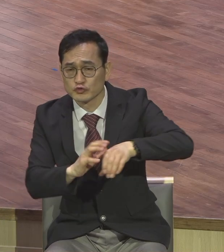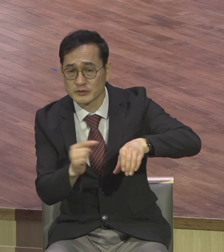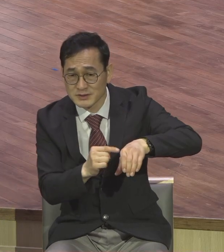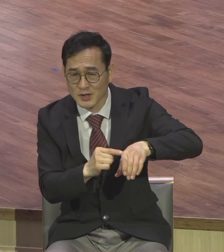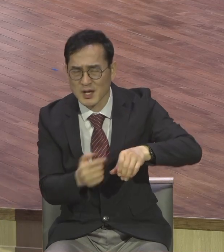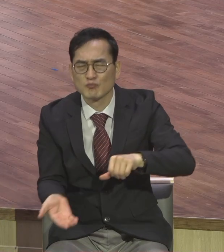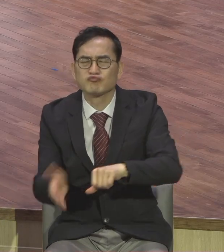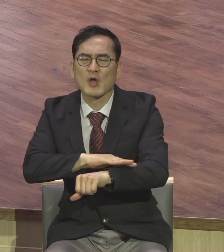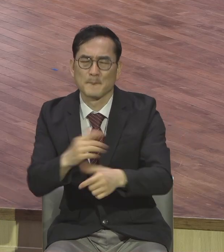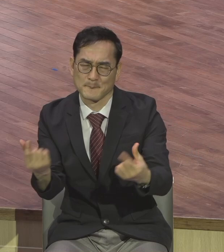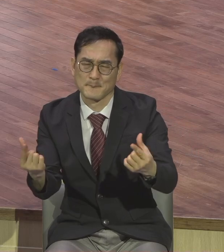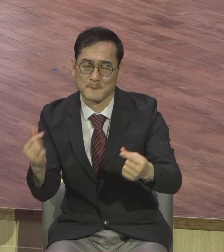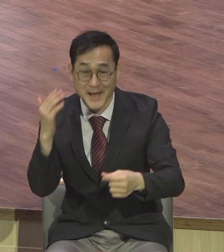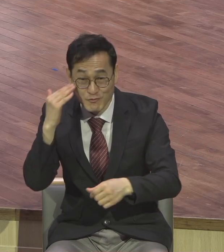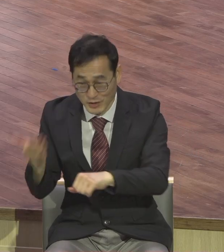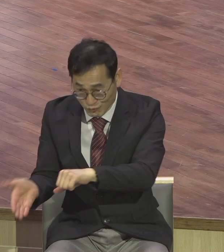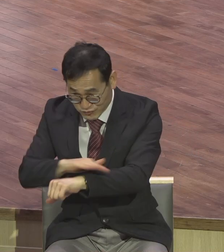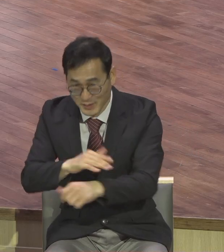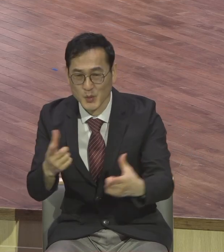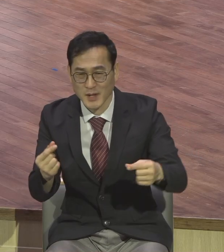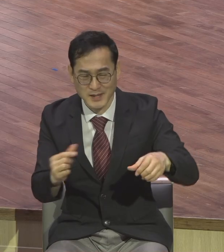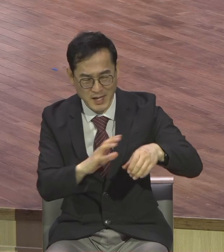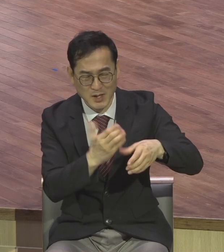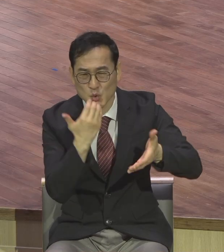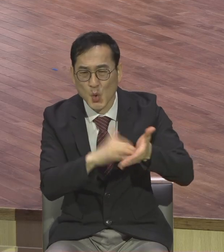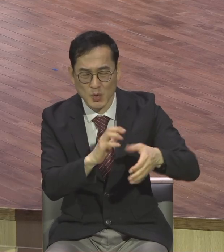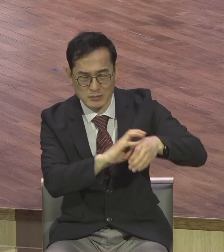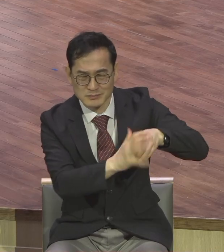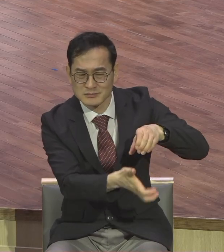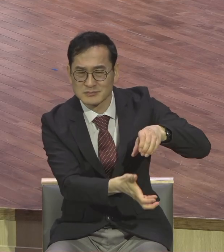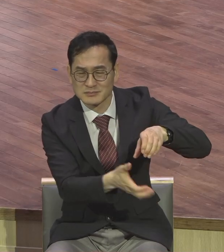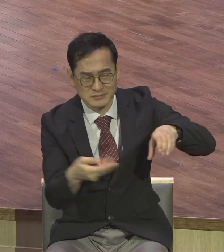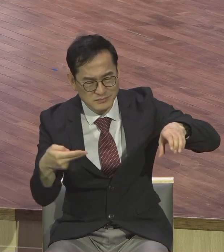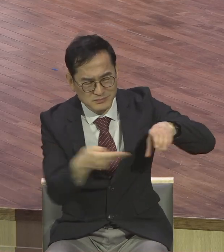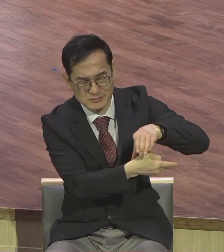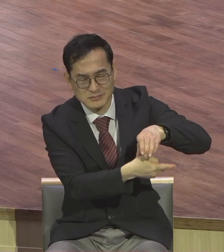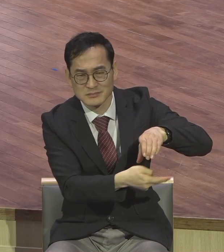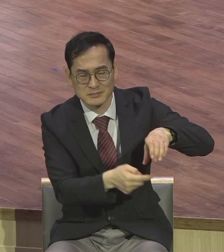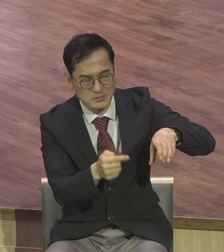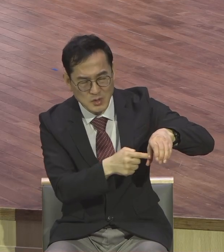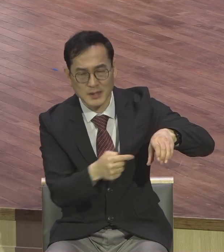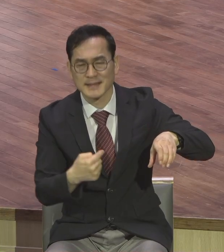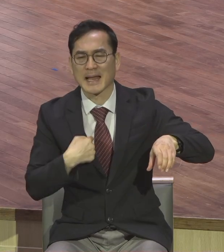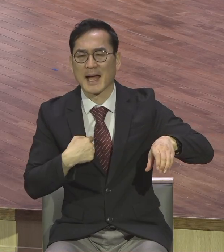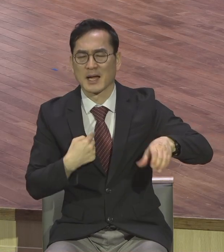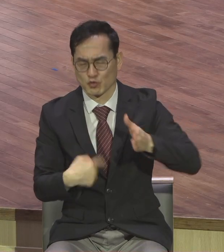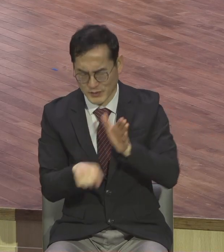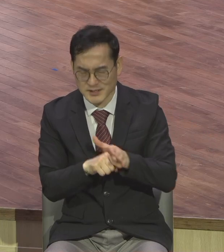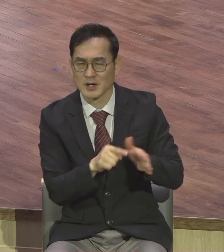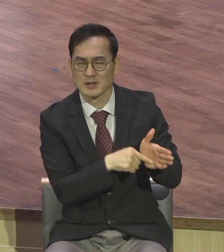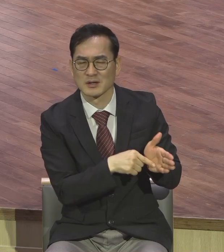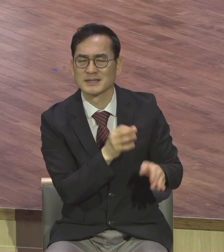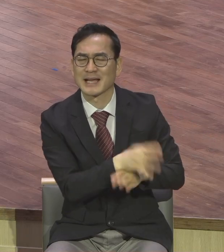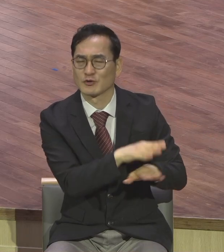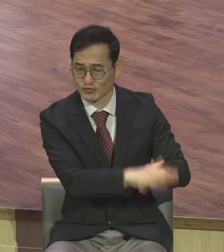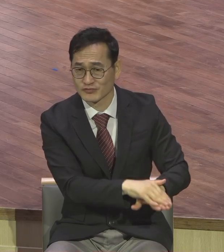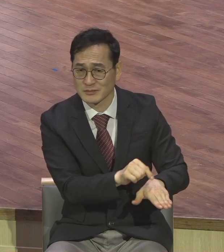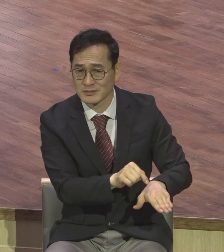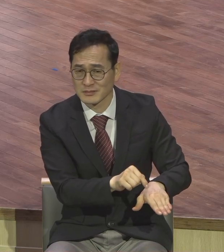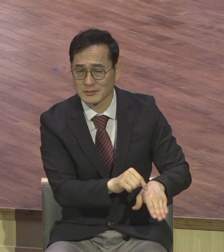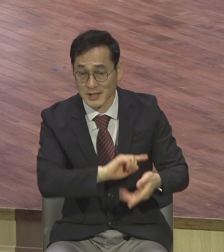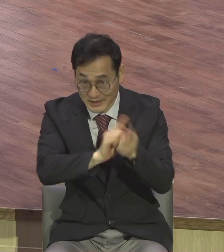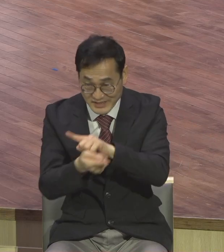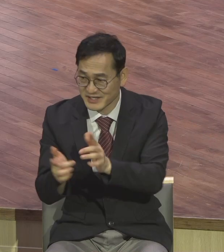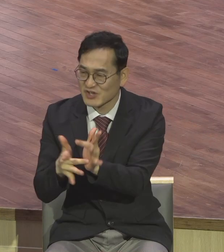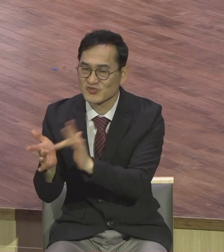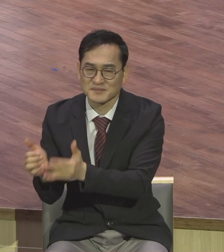놓은 돌무덤이요. 아주 좋은 돌무덤. 이 새 무덤에다가 예수님을